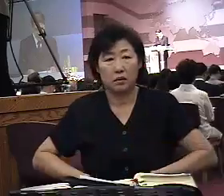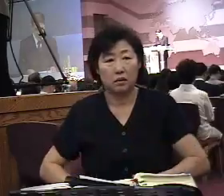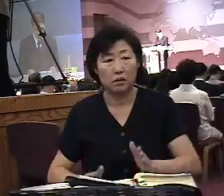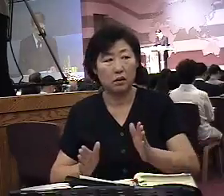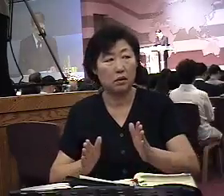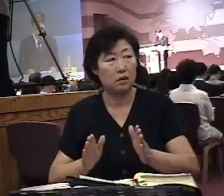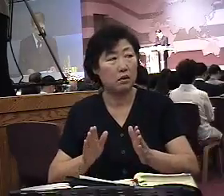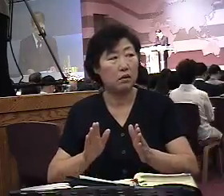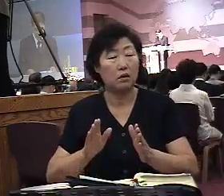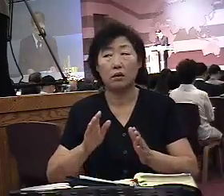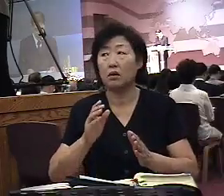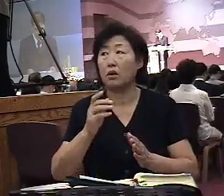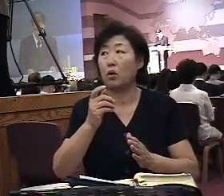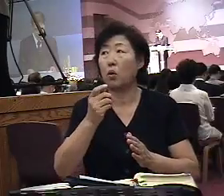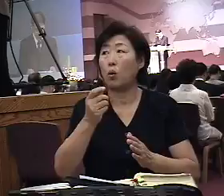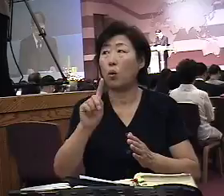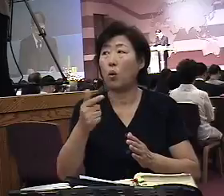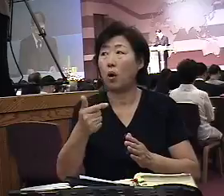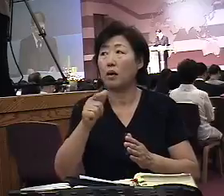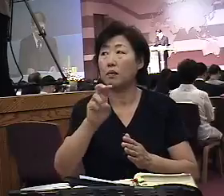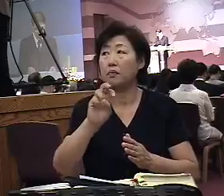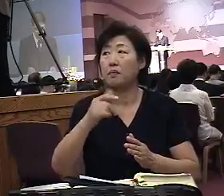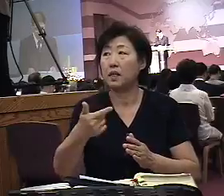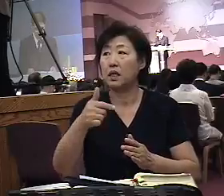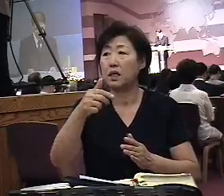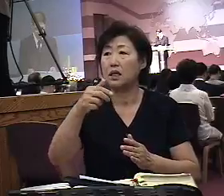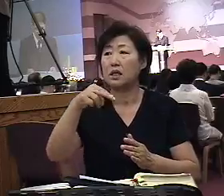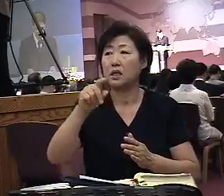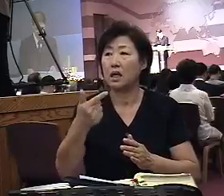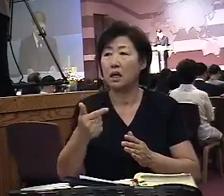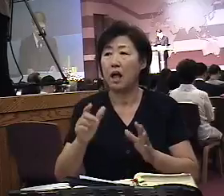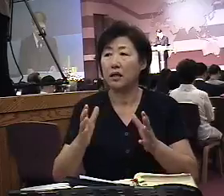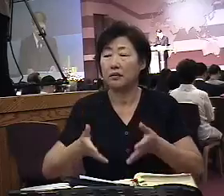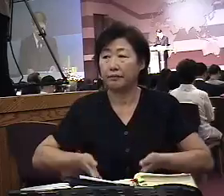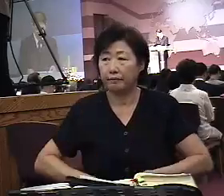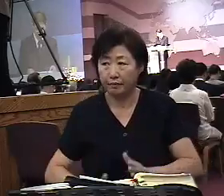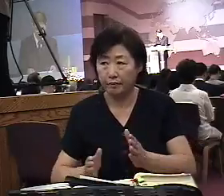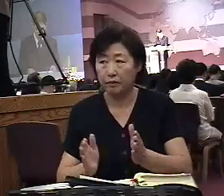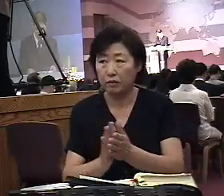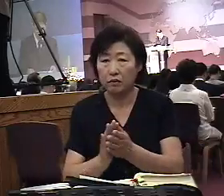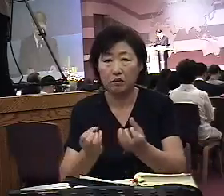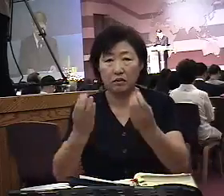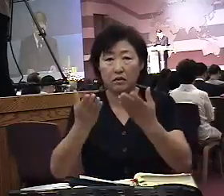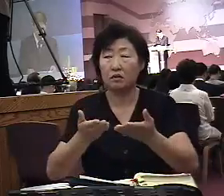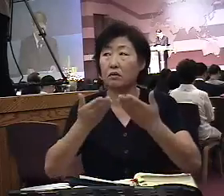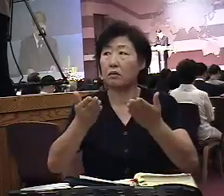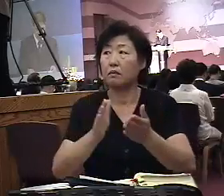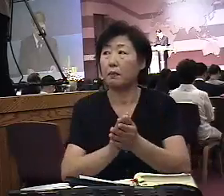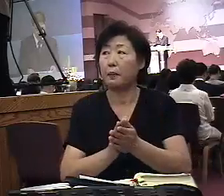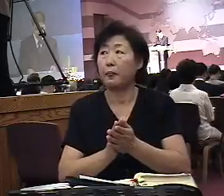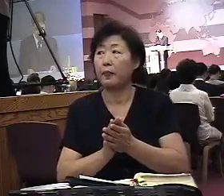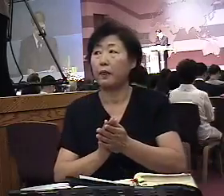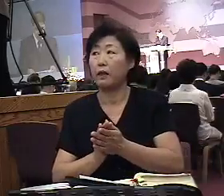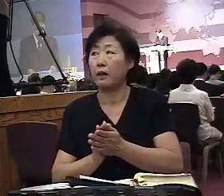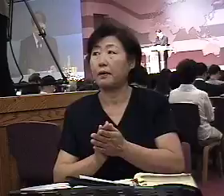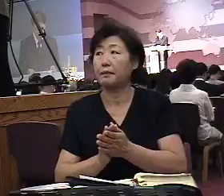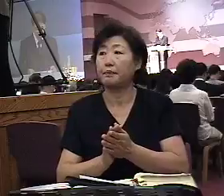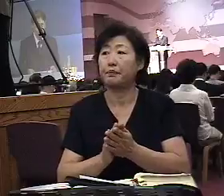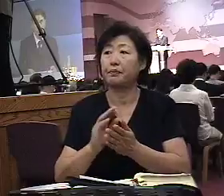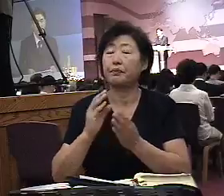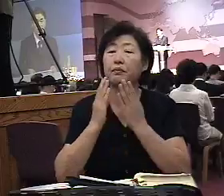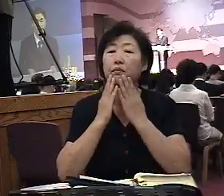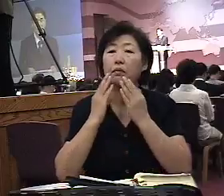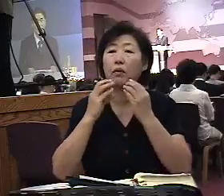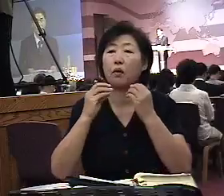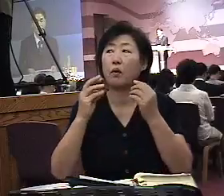등남하신 광민상 세원 성도님 축하드립니다. 나순영 장로님의 아드님 되시는 나성원 은주 성도님의 따님 티파니의 돌 예배가 돌아오는 토요일